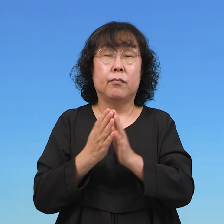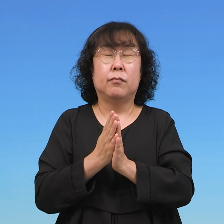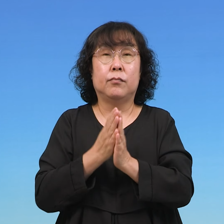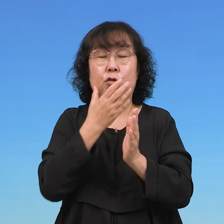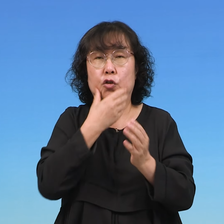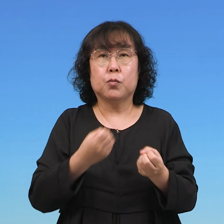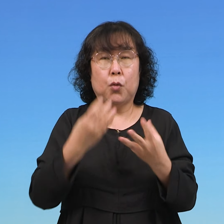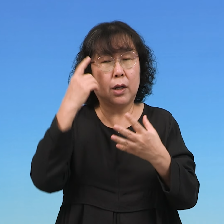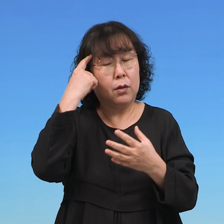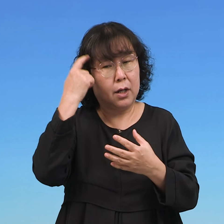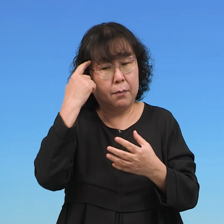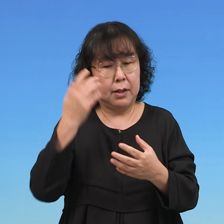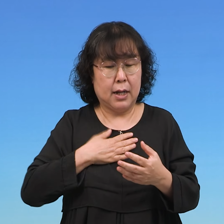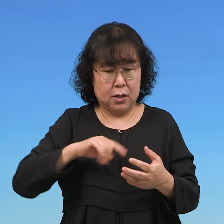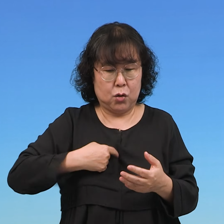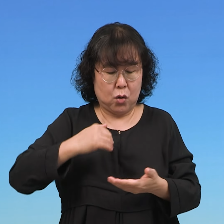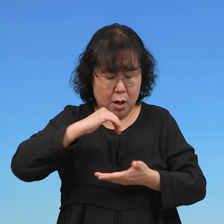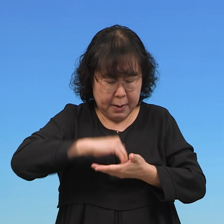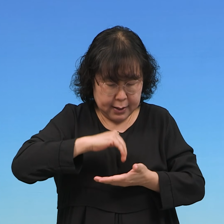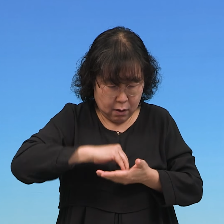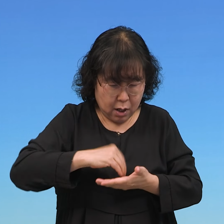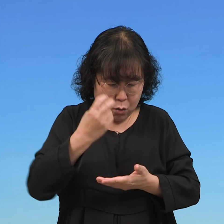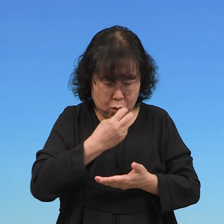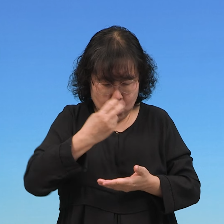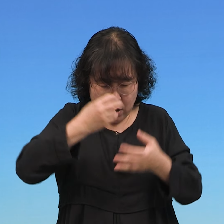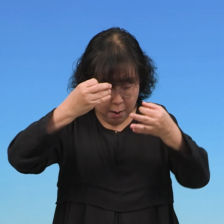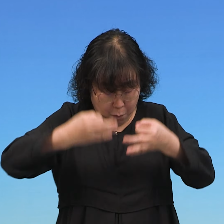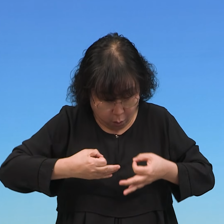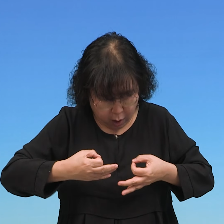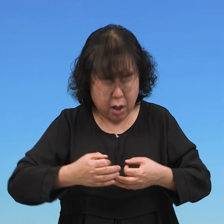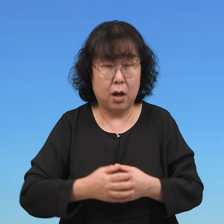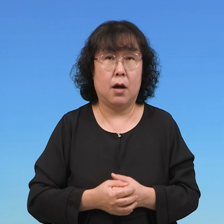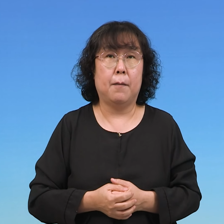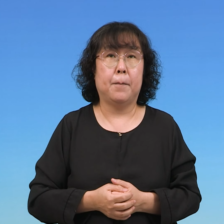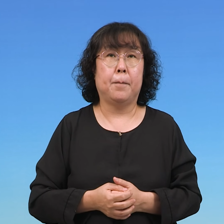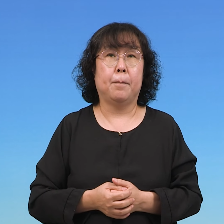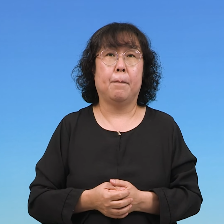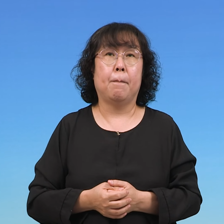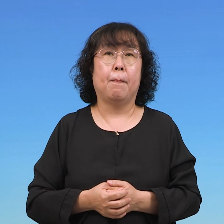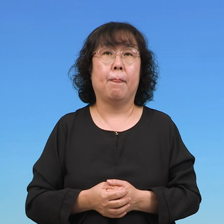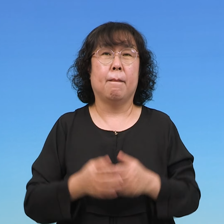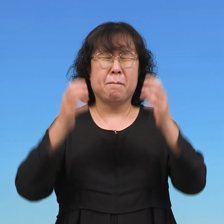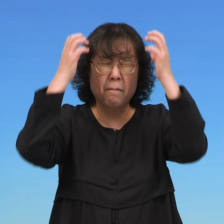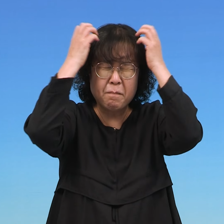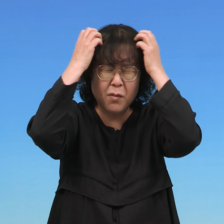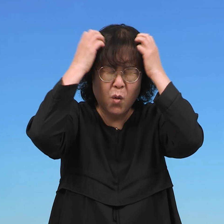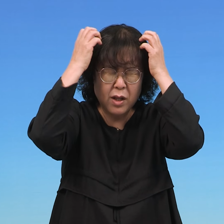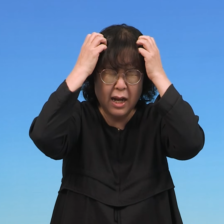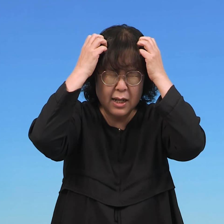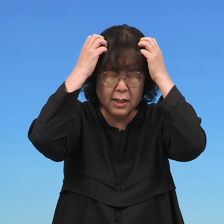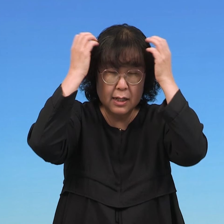돌이켜 이르되, 이게 있으면 되는 거예요. 고난이 찾아오면 성경이 권면하는 겁니다.